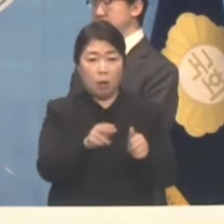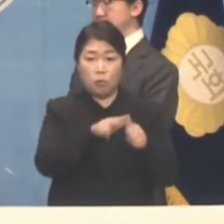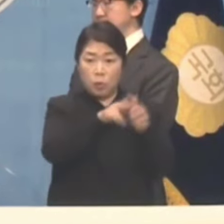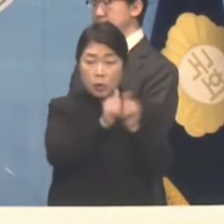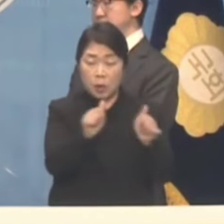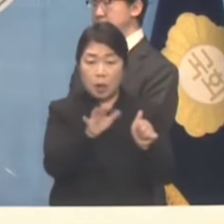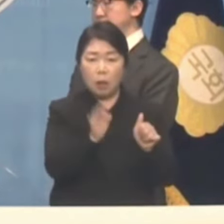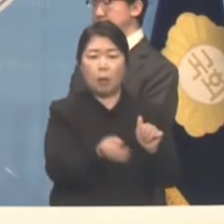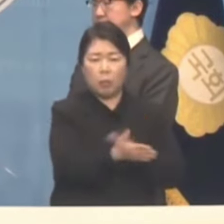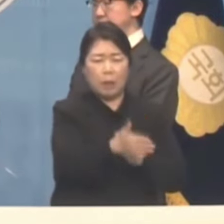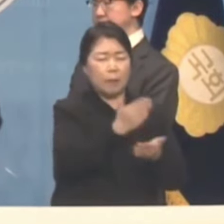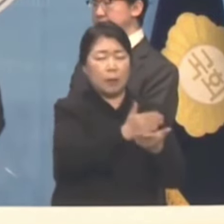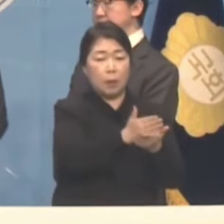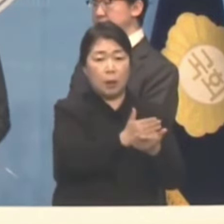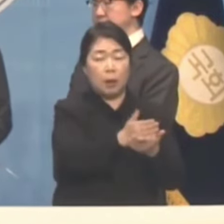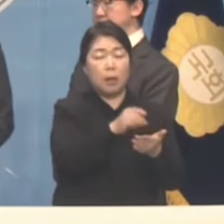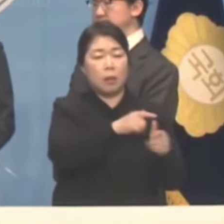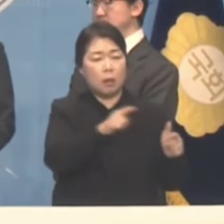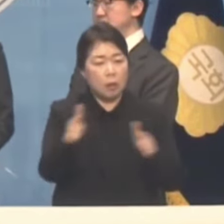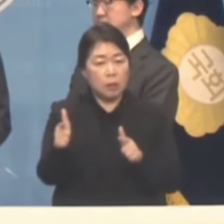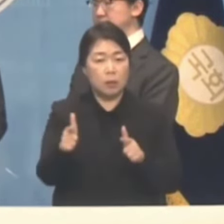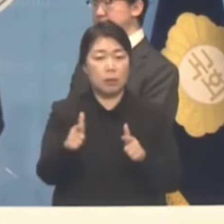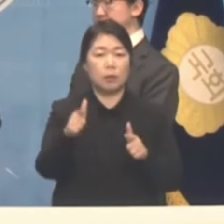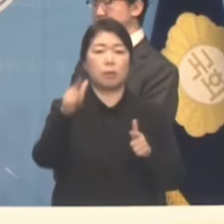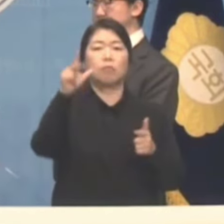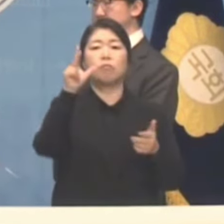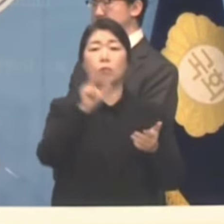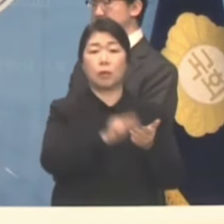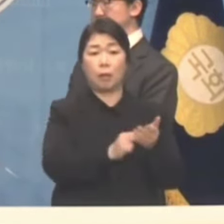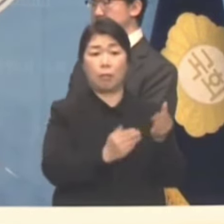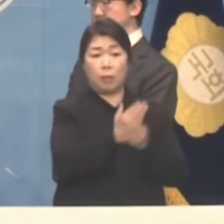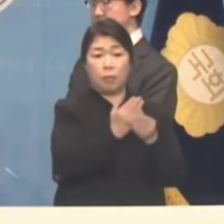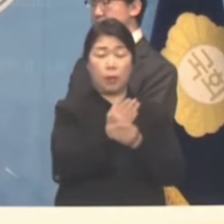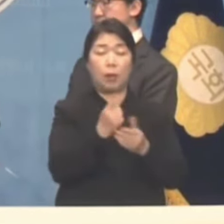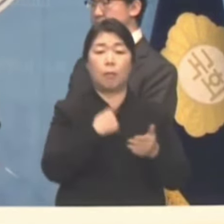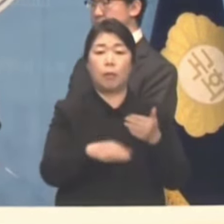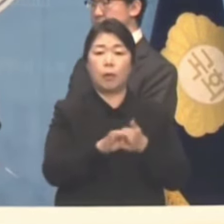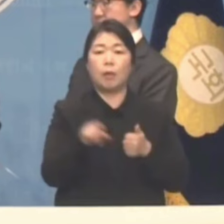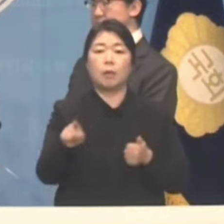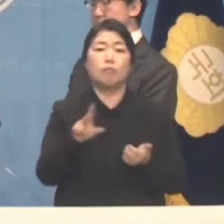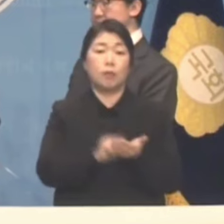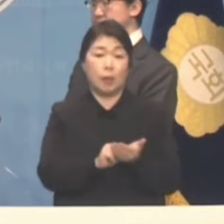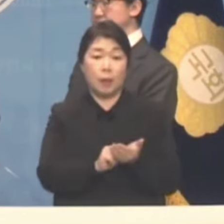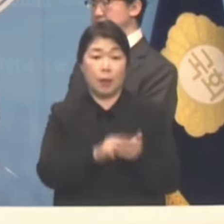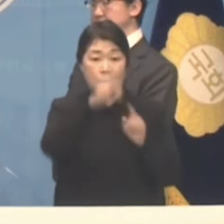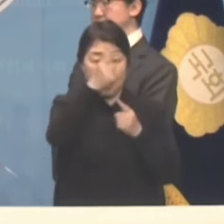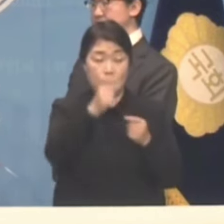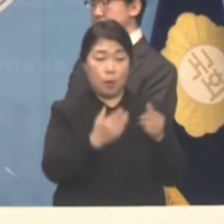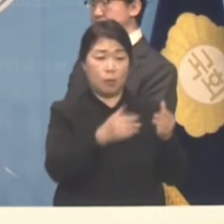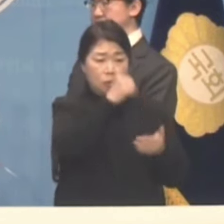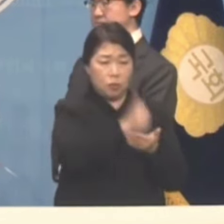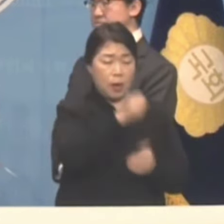리스크를 해결해 준 사법 리스크 해결사가 바로 김만배 있니다